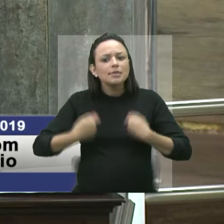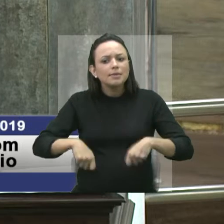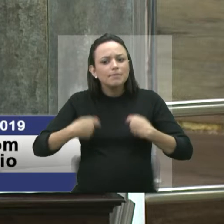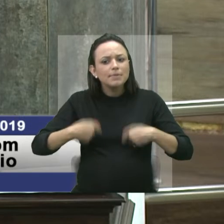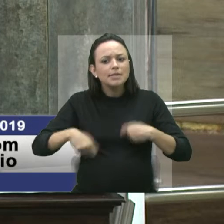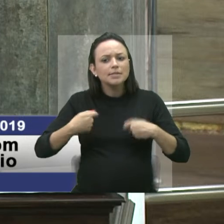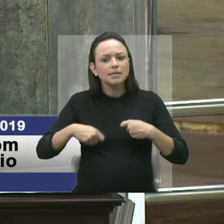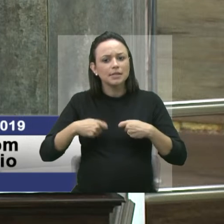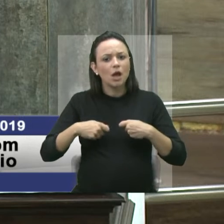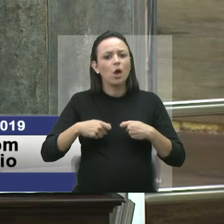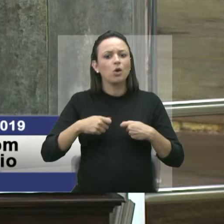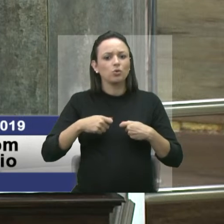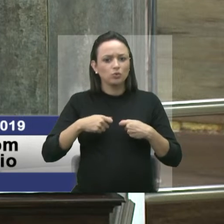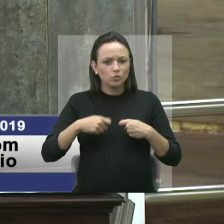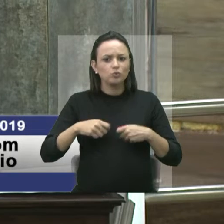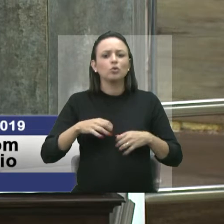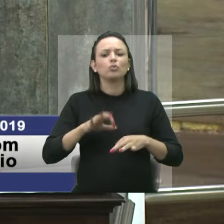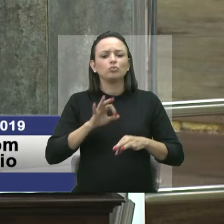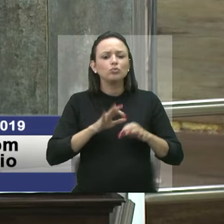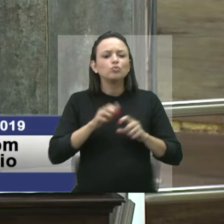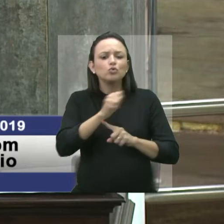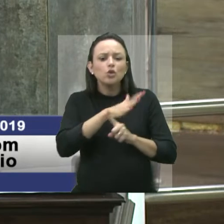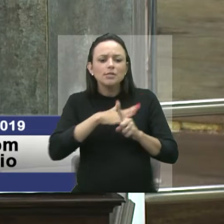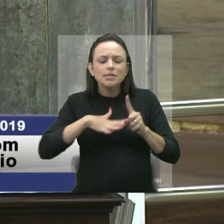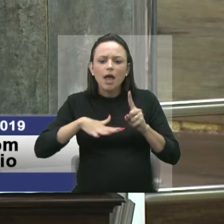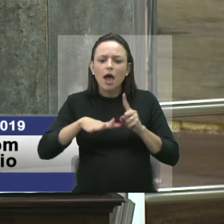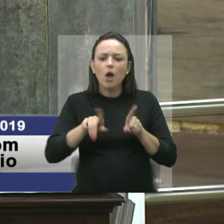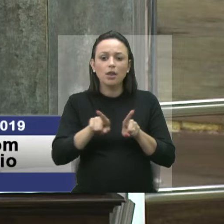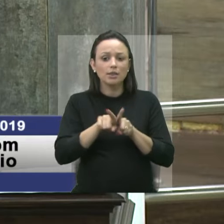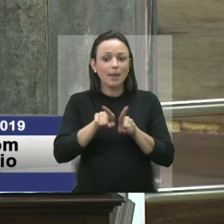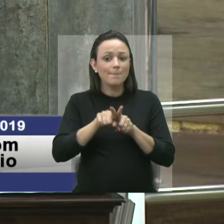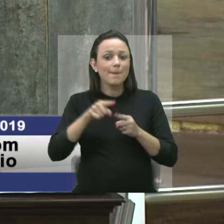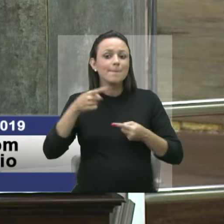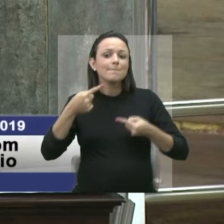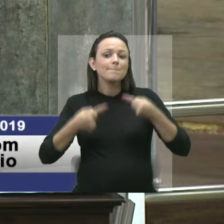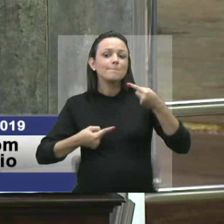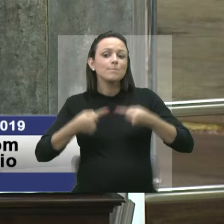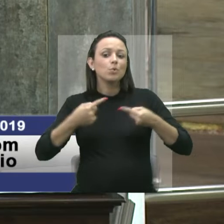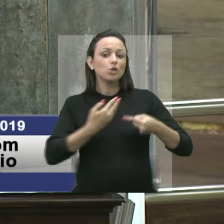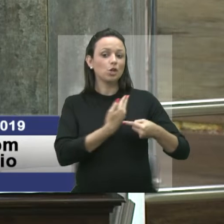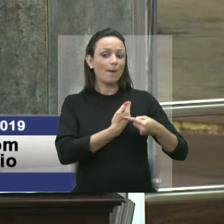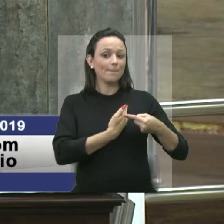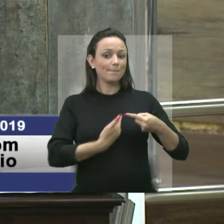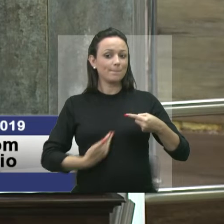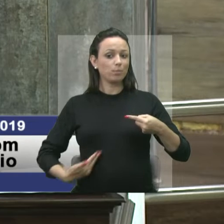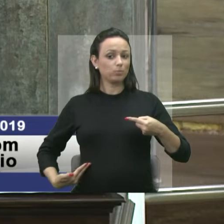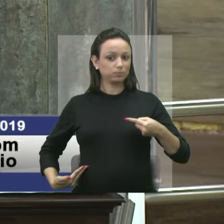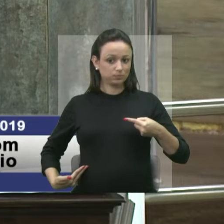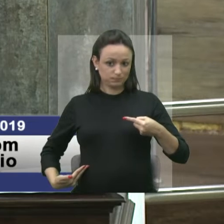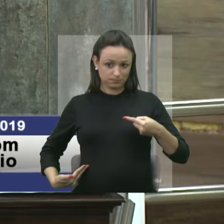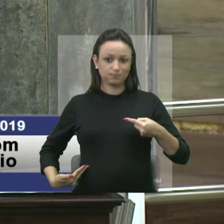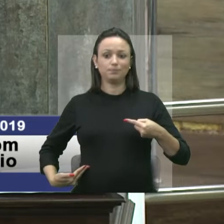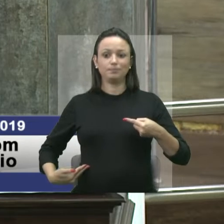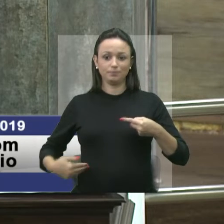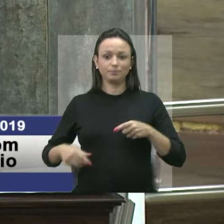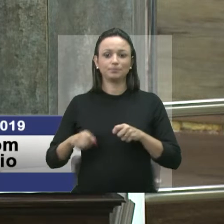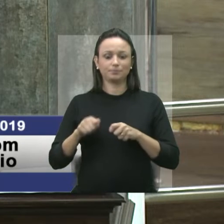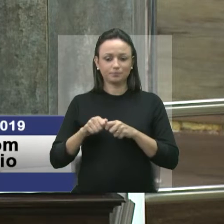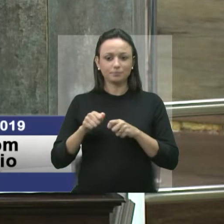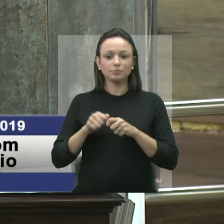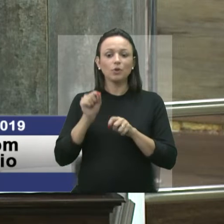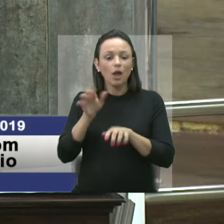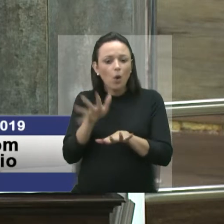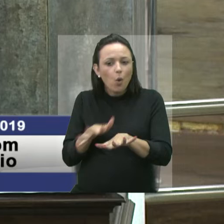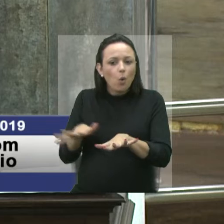de organização social e de políticas públicas para promover a inclusão